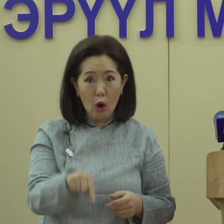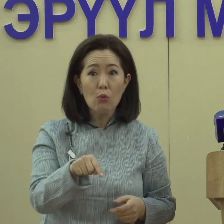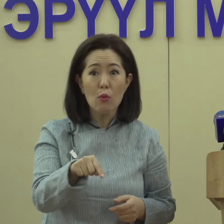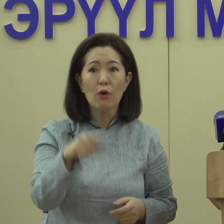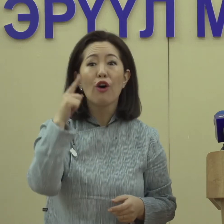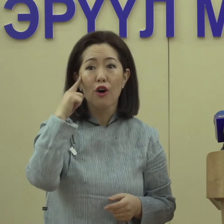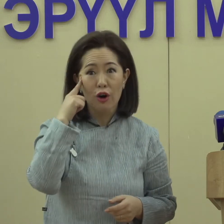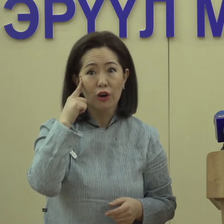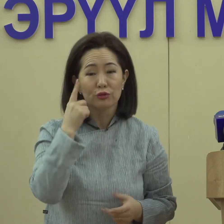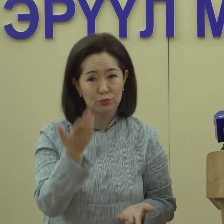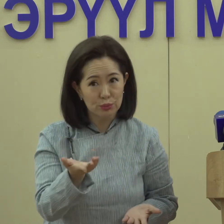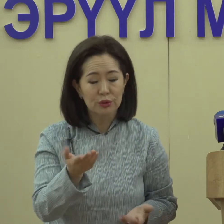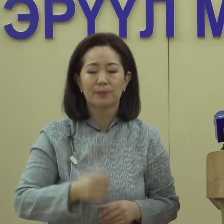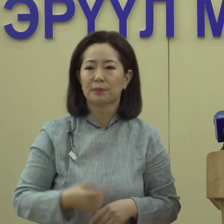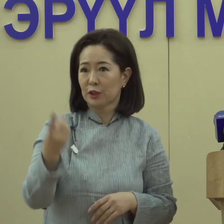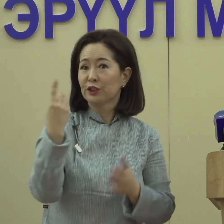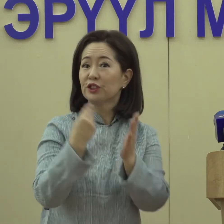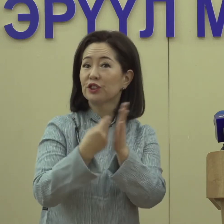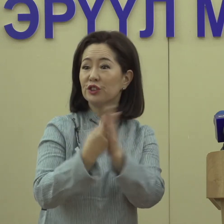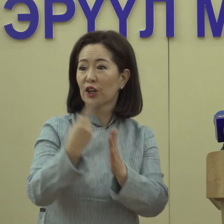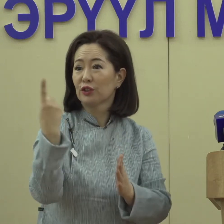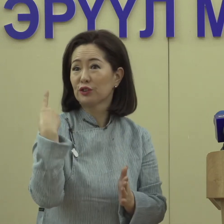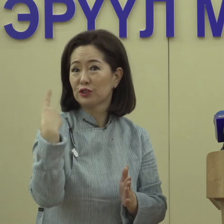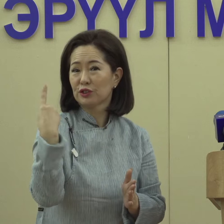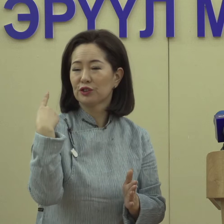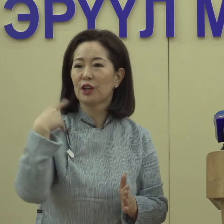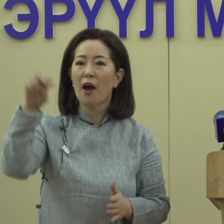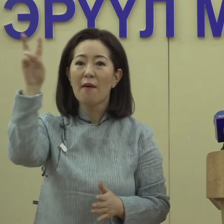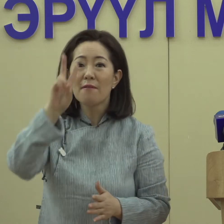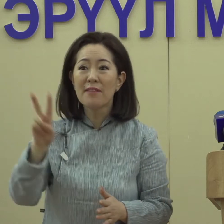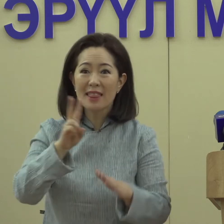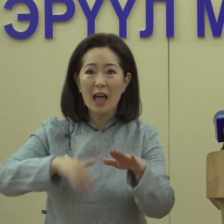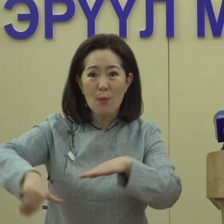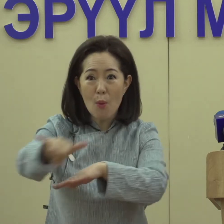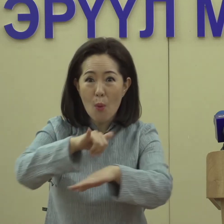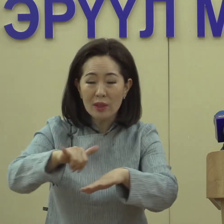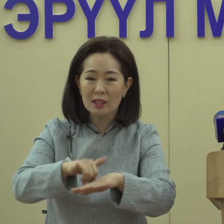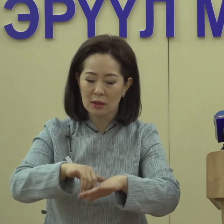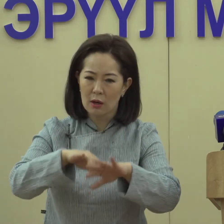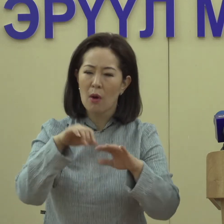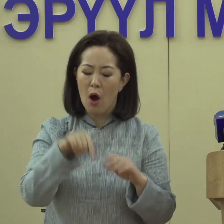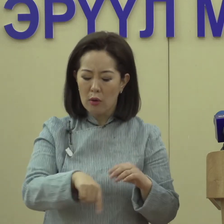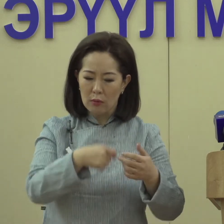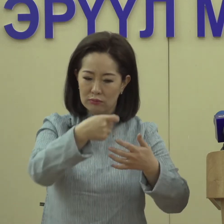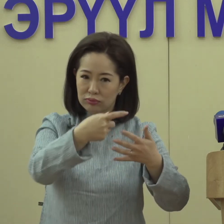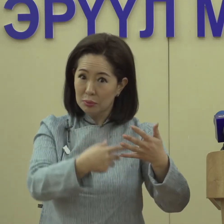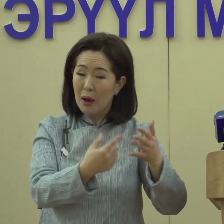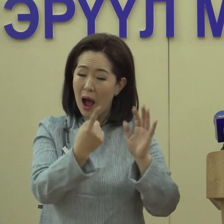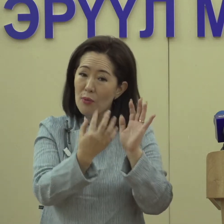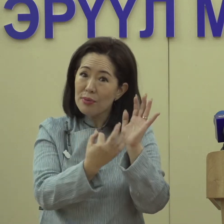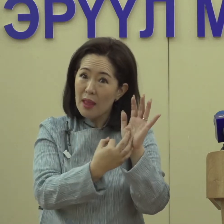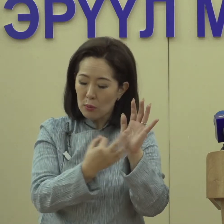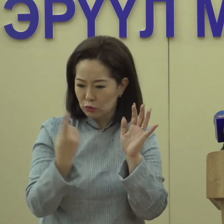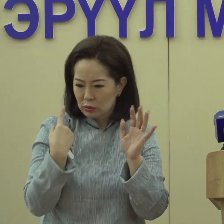байна. Тухайлбал өчигдөр одоо бүгд найрамдах Вьетнам улсад бол нийт 18 дахь шинэ тохиолдол бүртгэгдсэн.